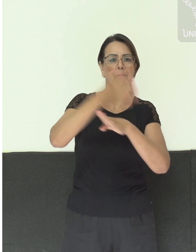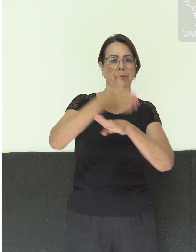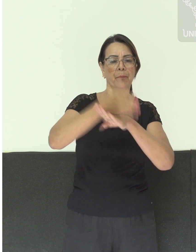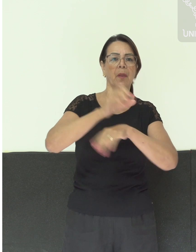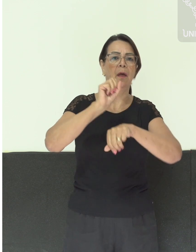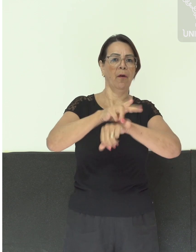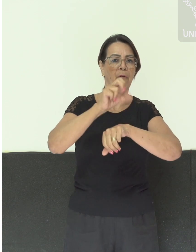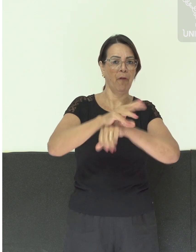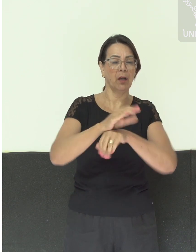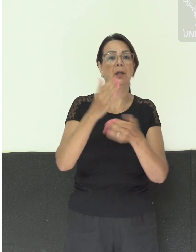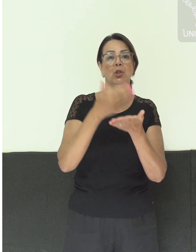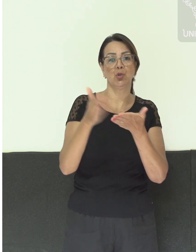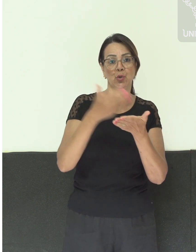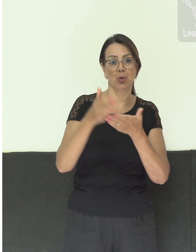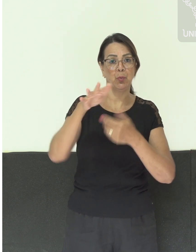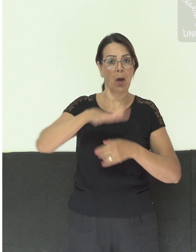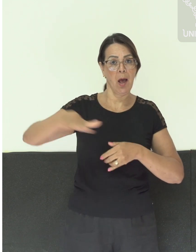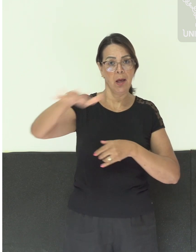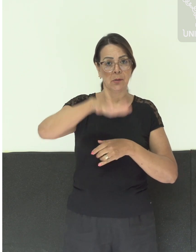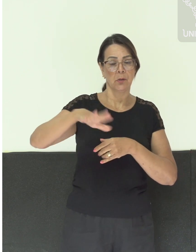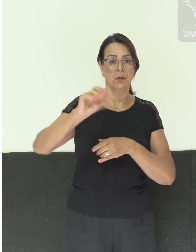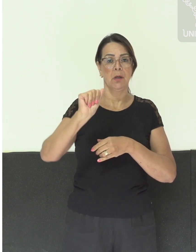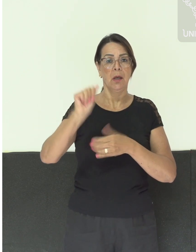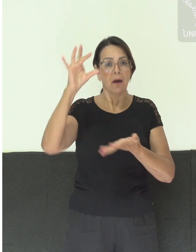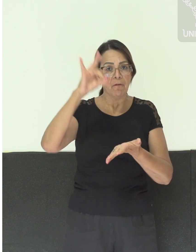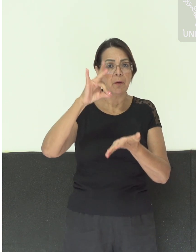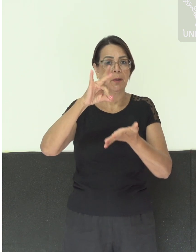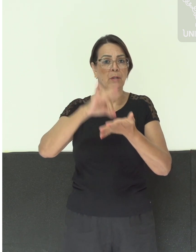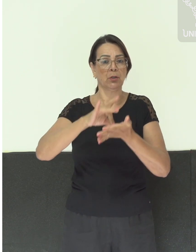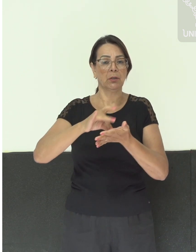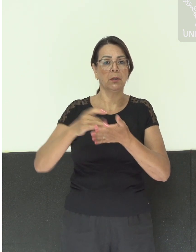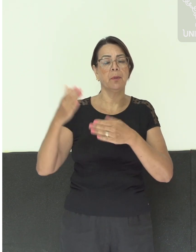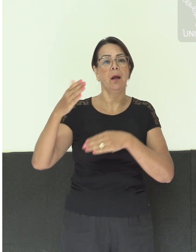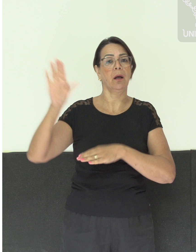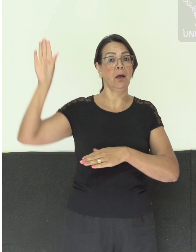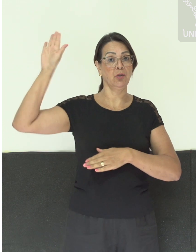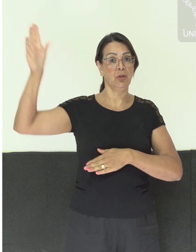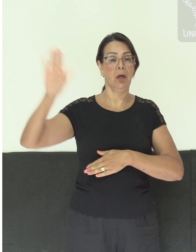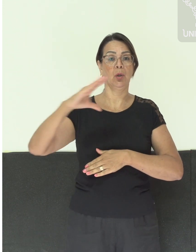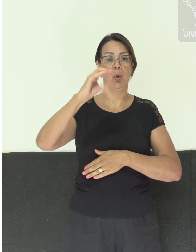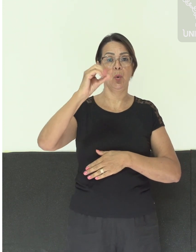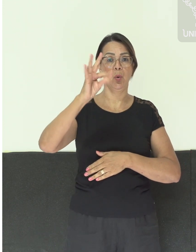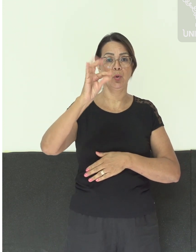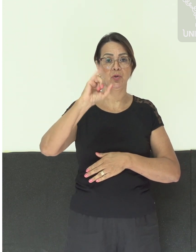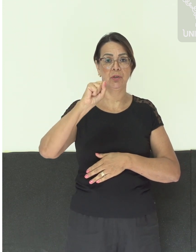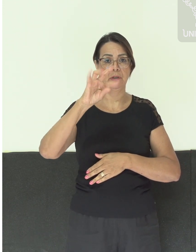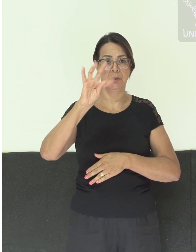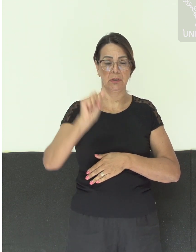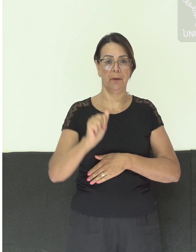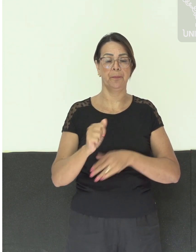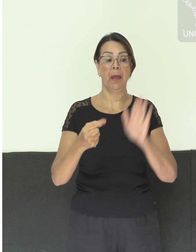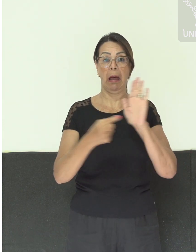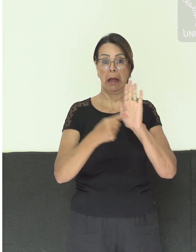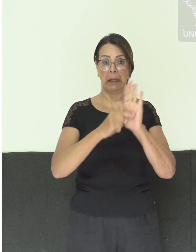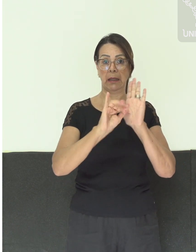vagas reservadas às ações afirmativas para os candidatos cotistas. De acordo com o descrito no presente